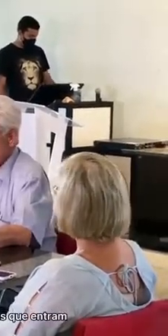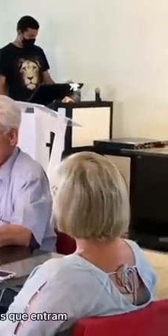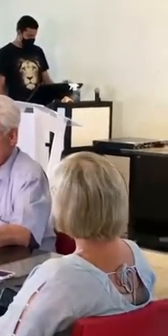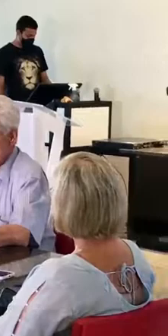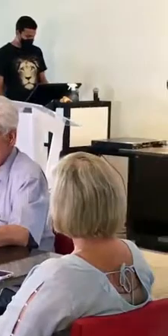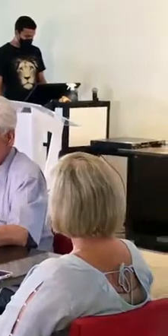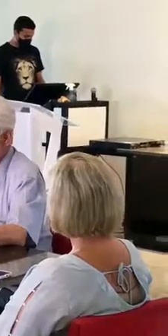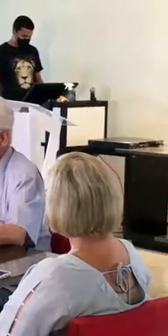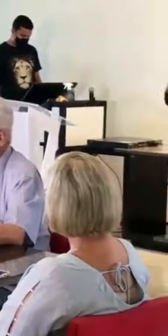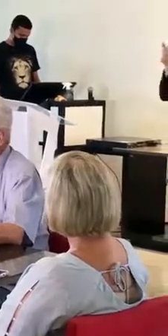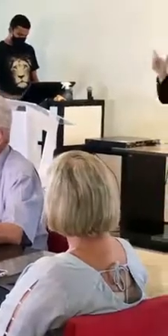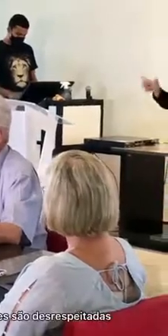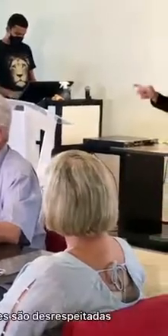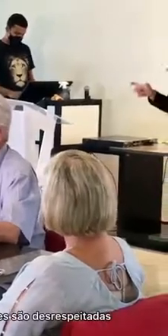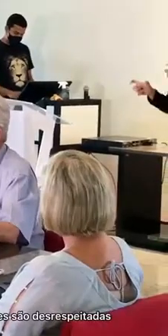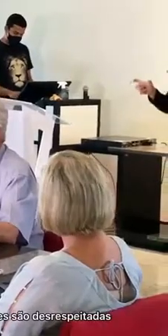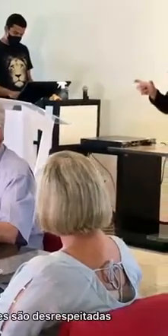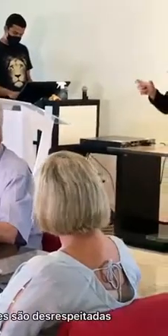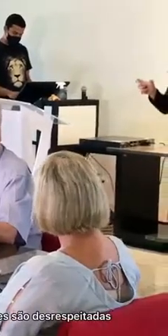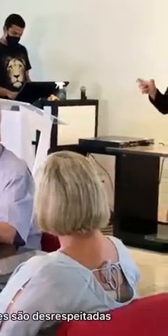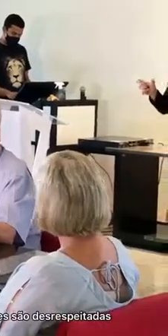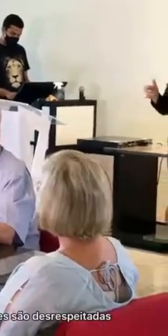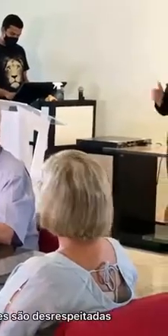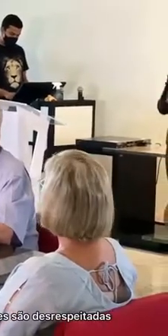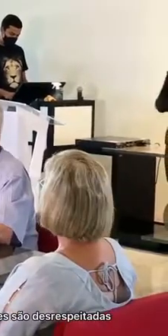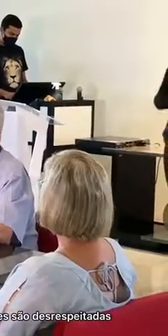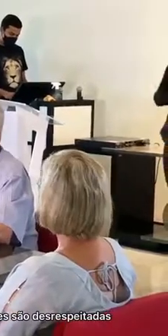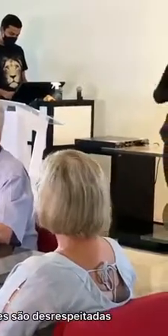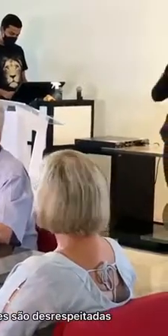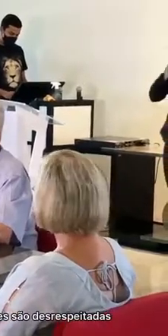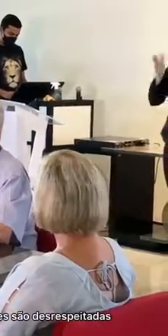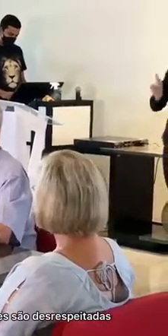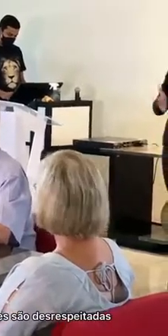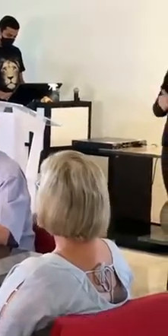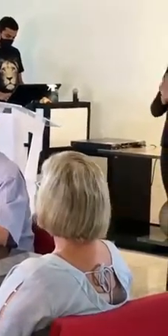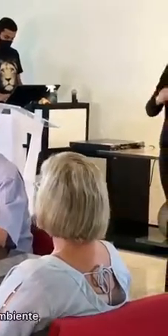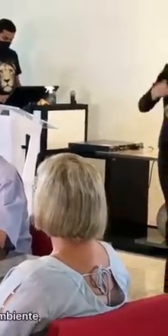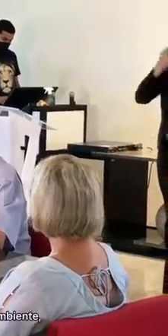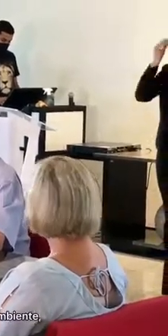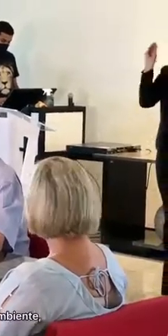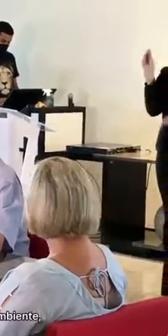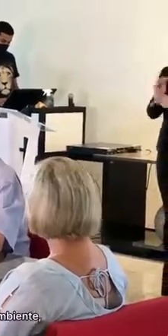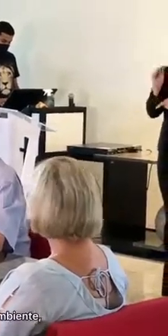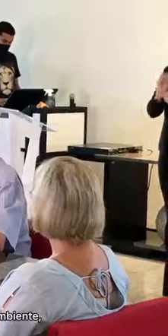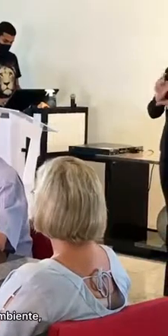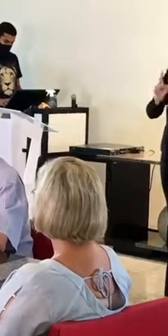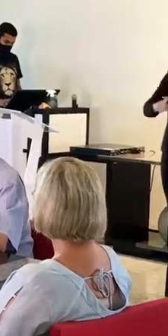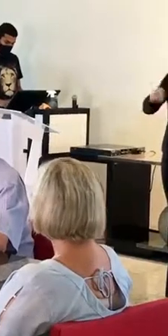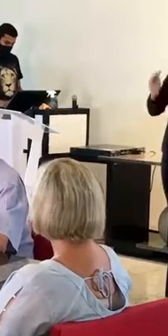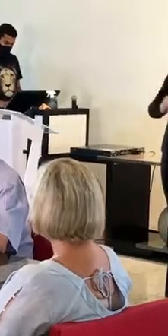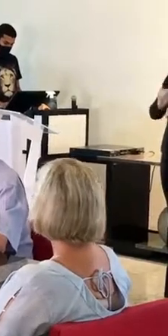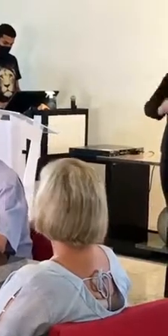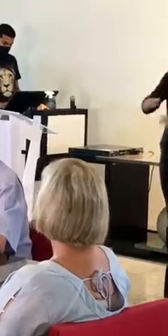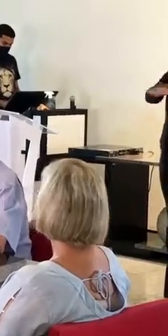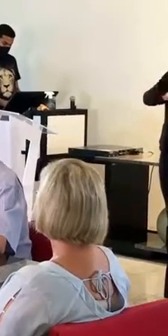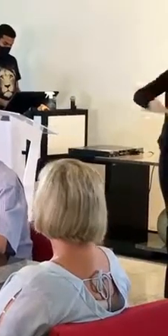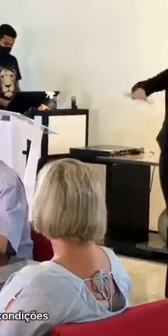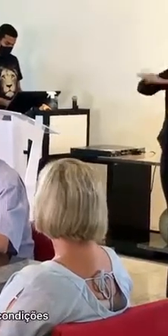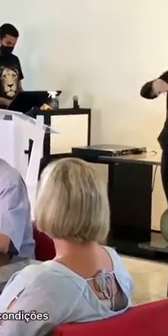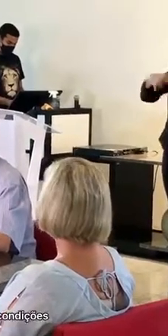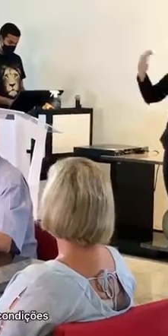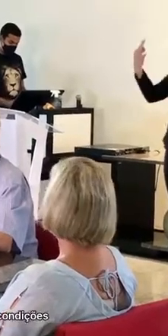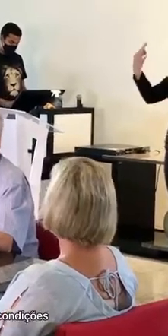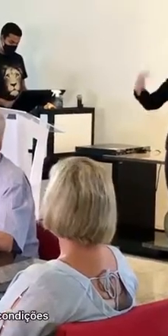pessoas que entram nessa fase da vida e às vezes são desrespeitadas por falta de ambiente,